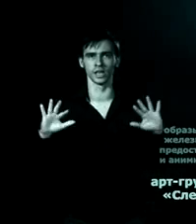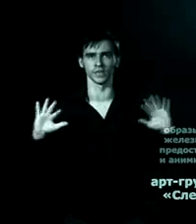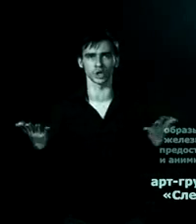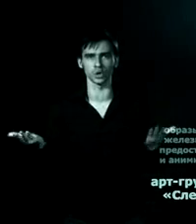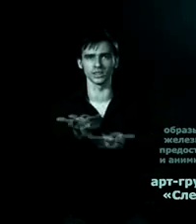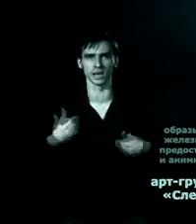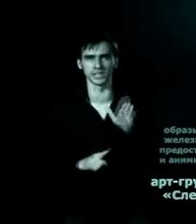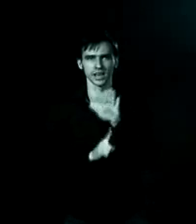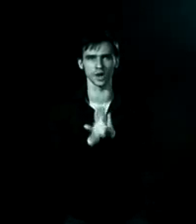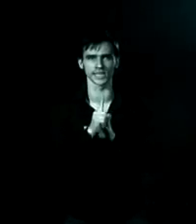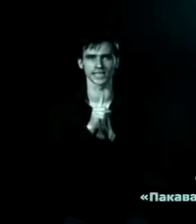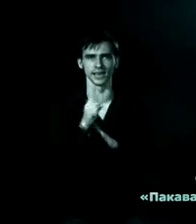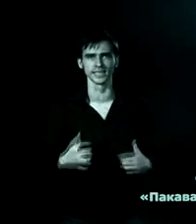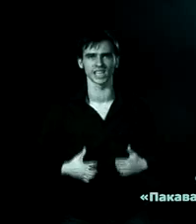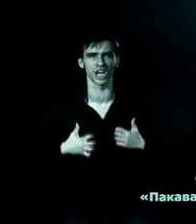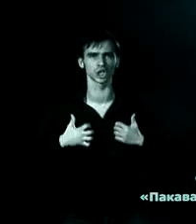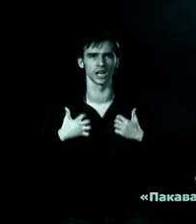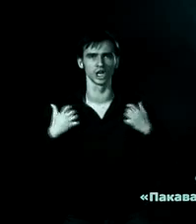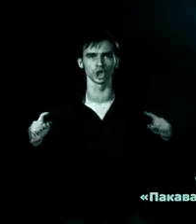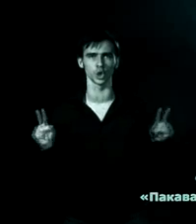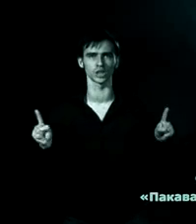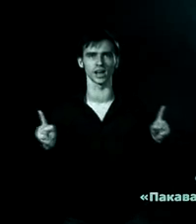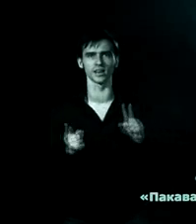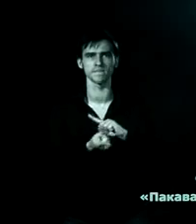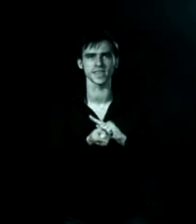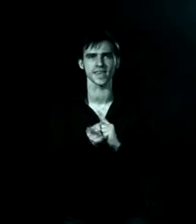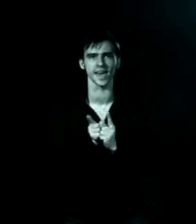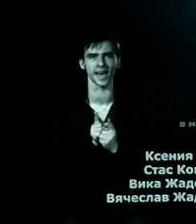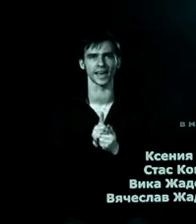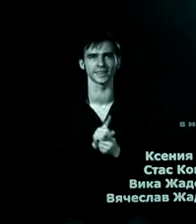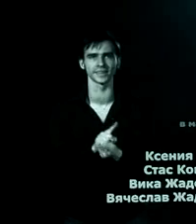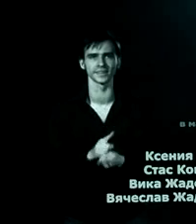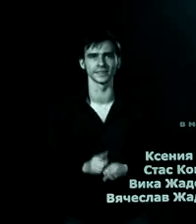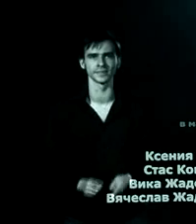И вдруг нам становится страшно что-то менять.